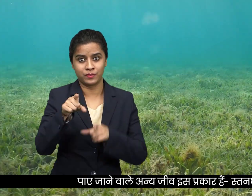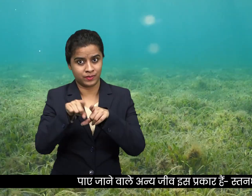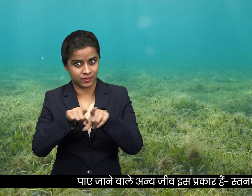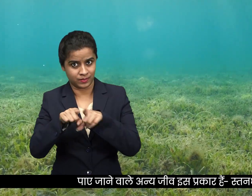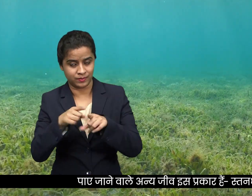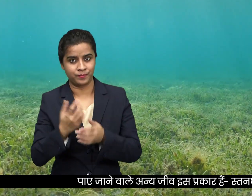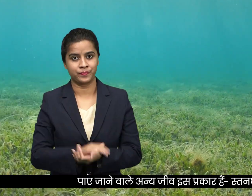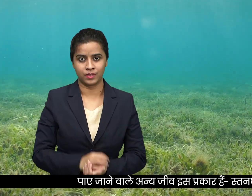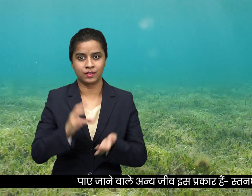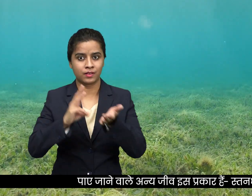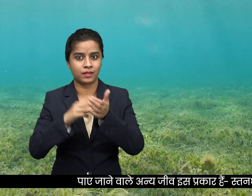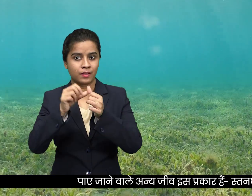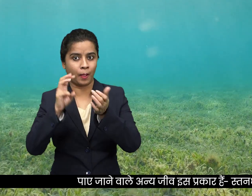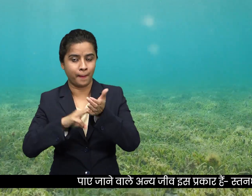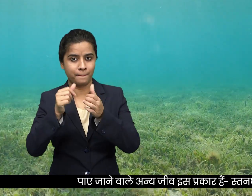प्रकार है: स्तनधारी